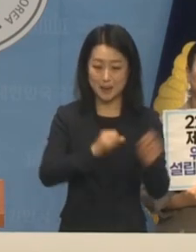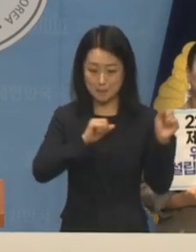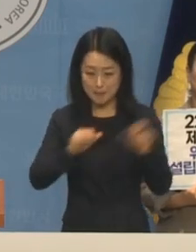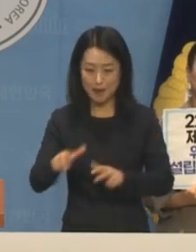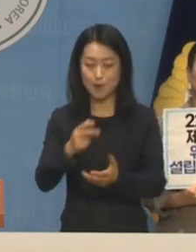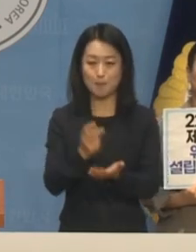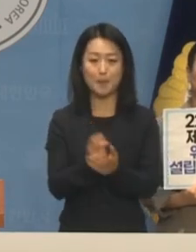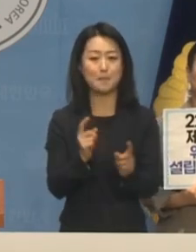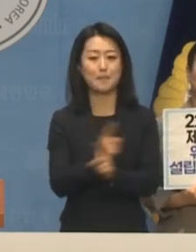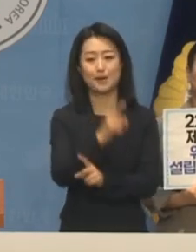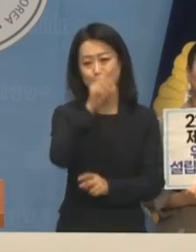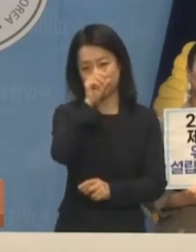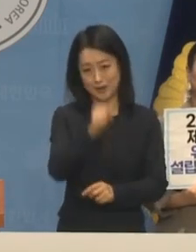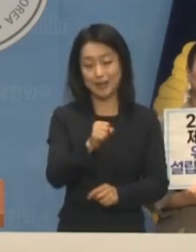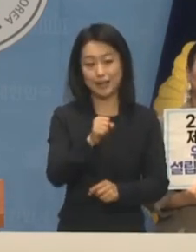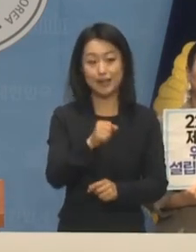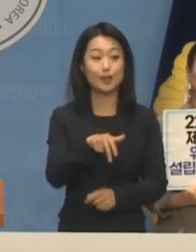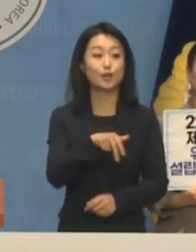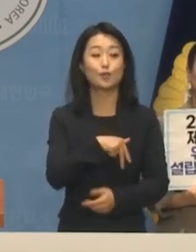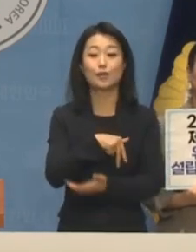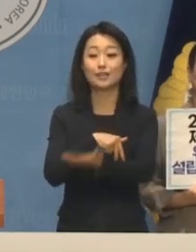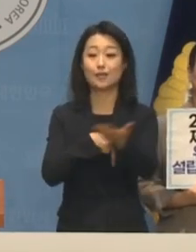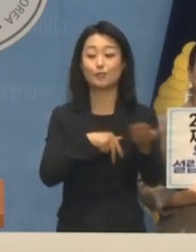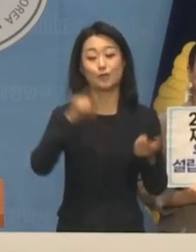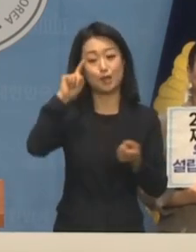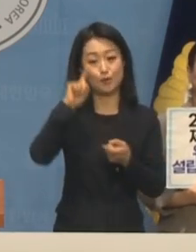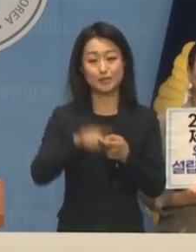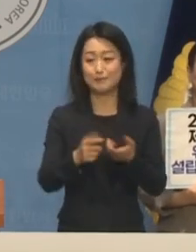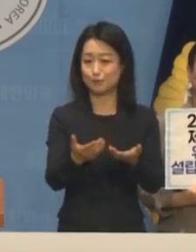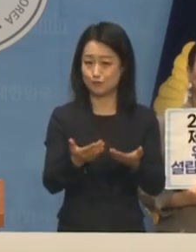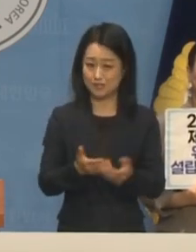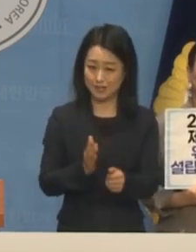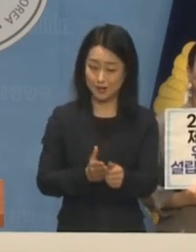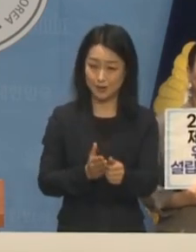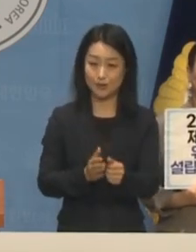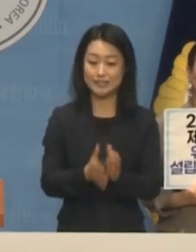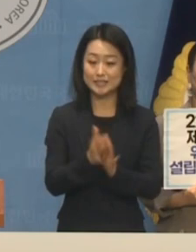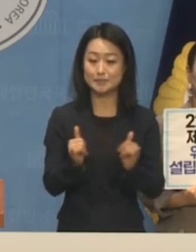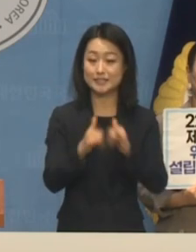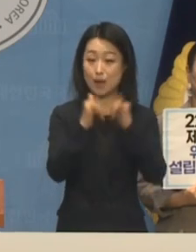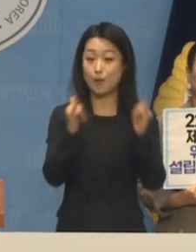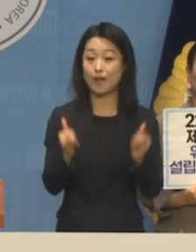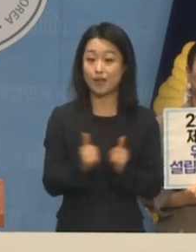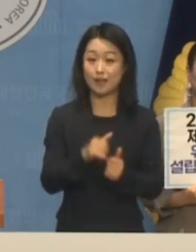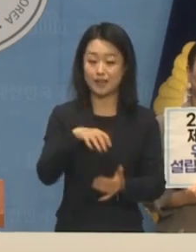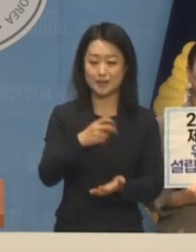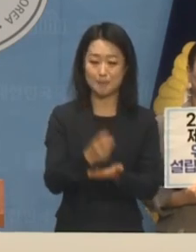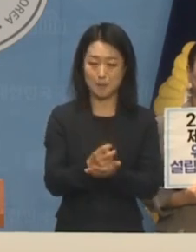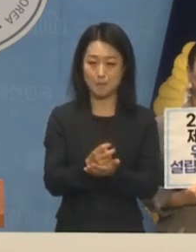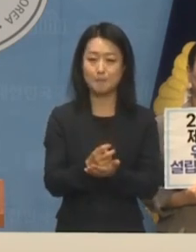있습니다. 모든 의원님들께서 관심 가져주시고 특히 시민사회에서도 이